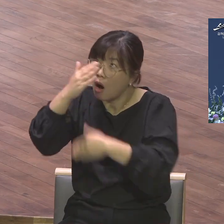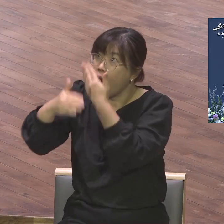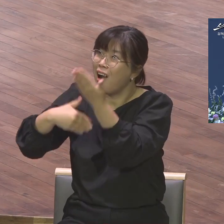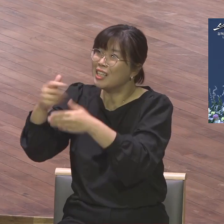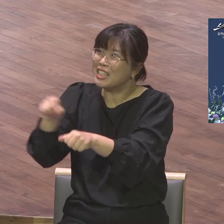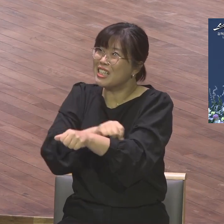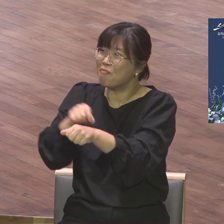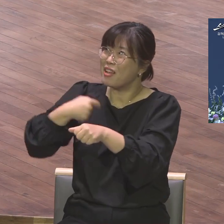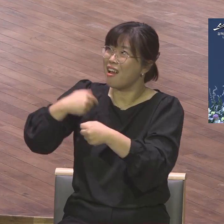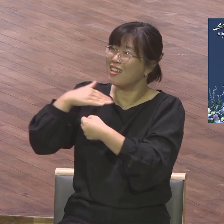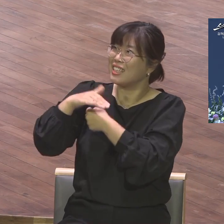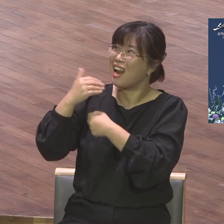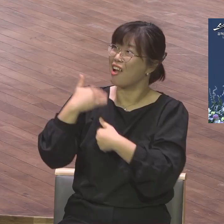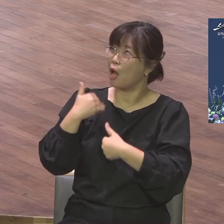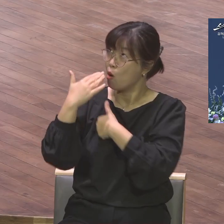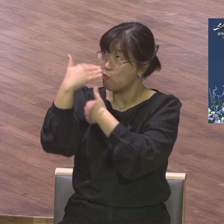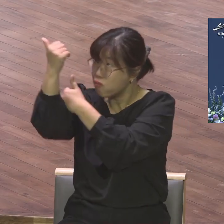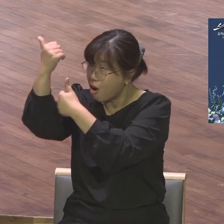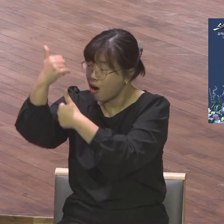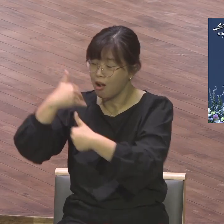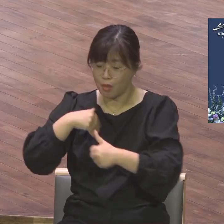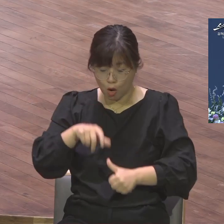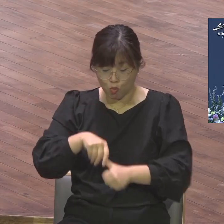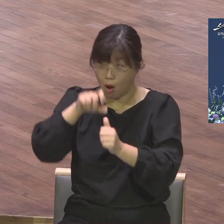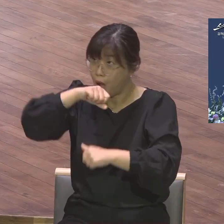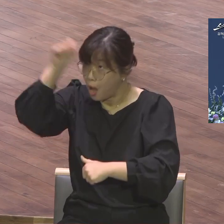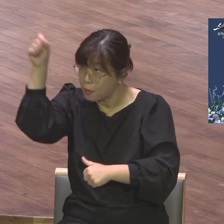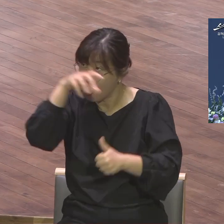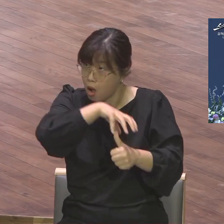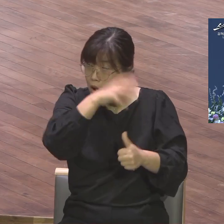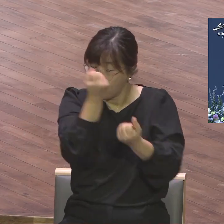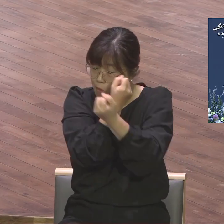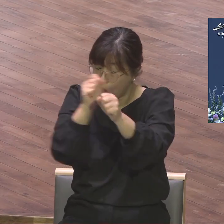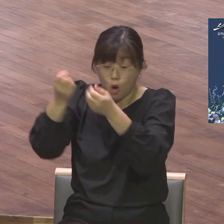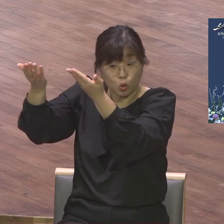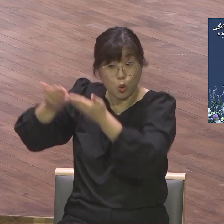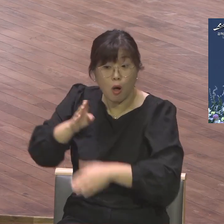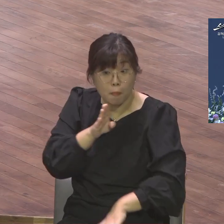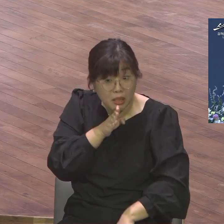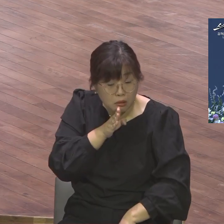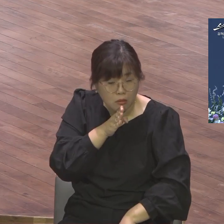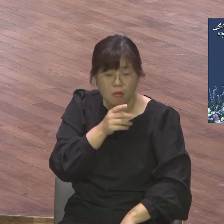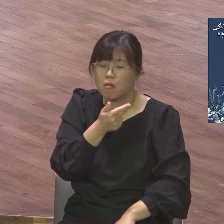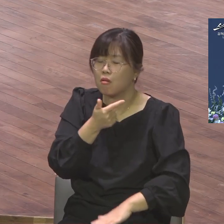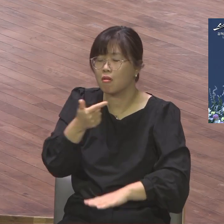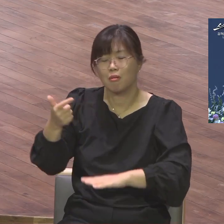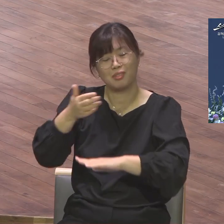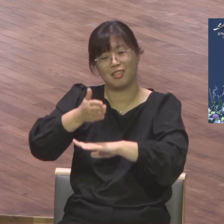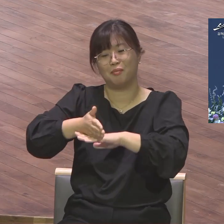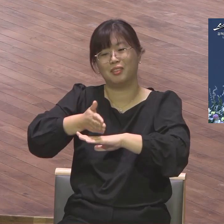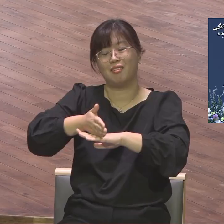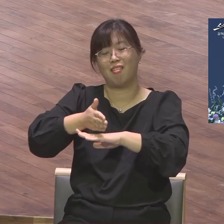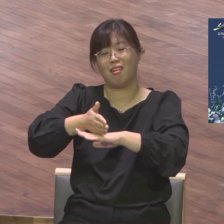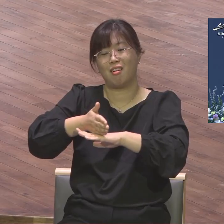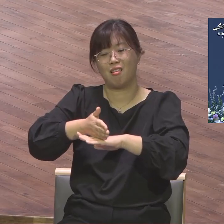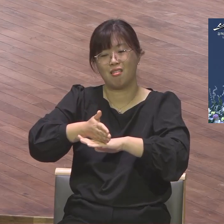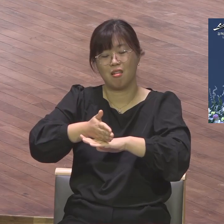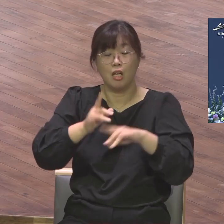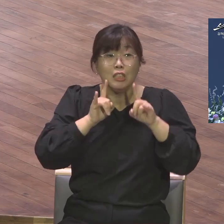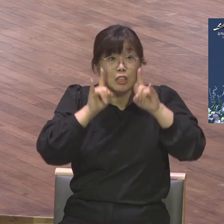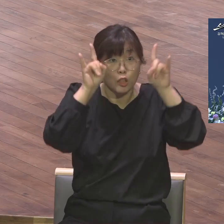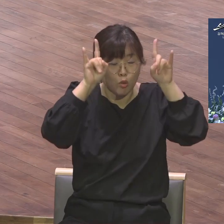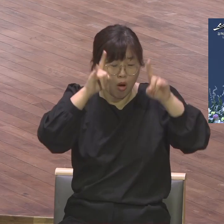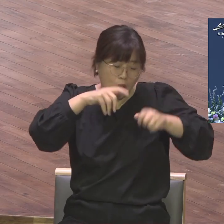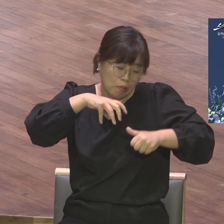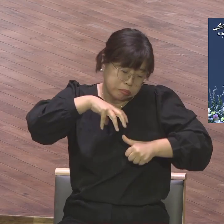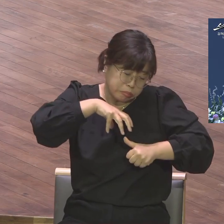피튀기면서 비참하게 중독되어 살아야 될 나를 영생의 축복으로 인도하신 거